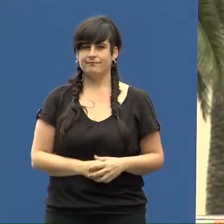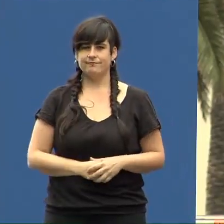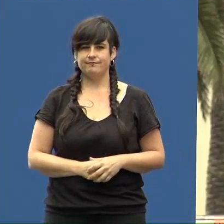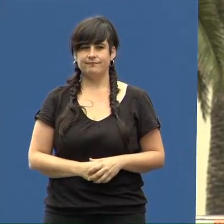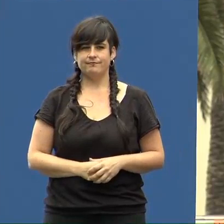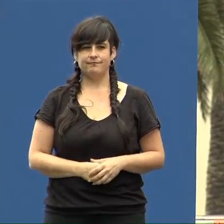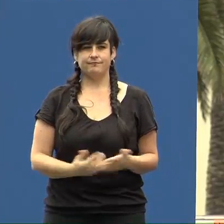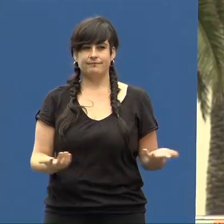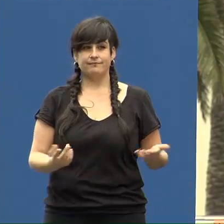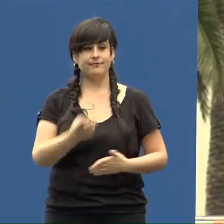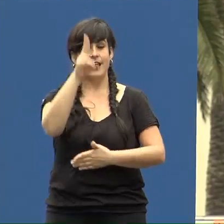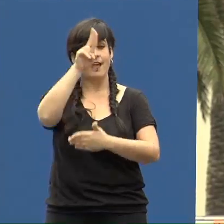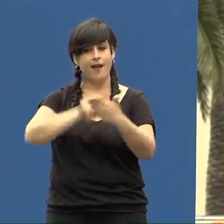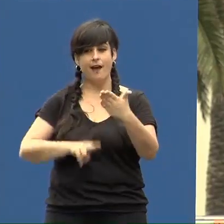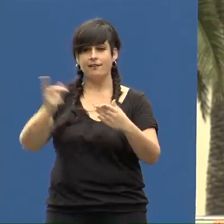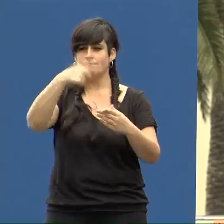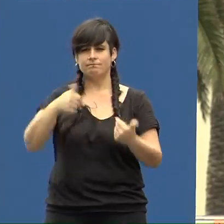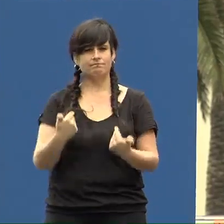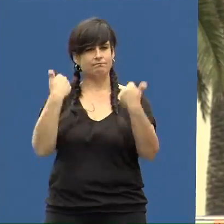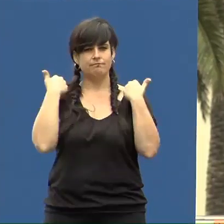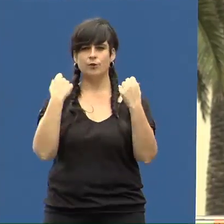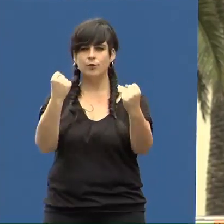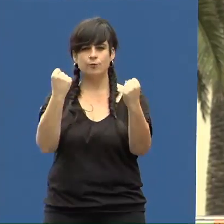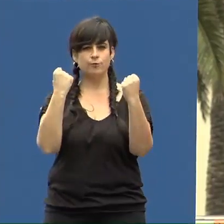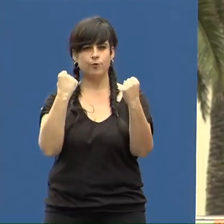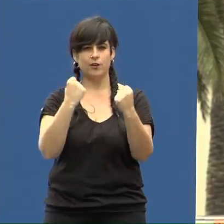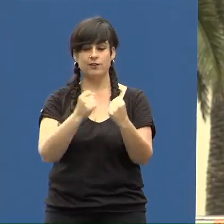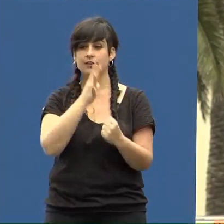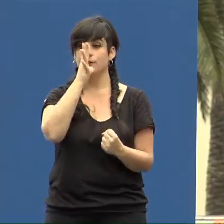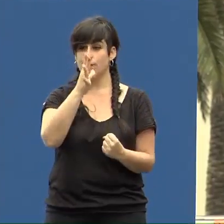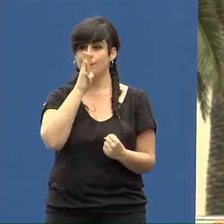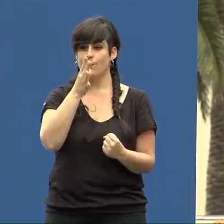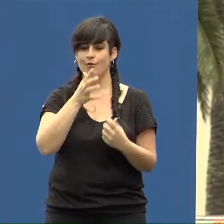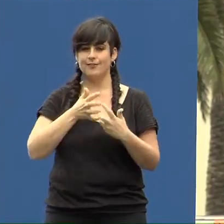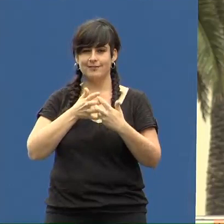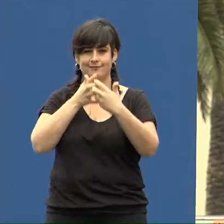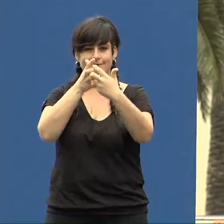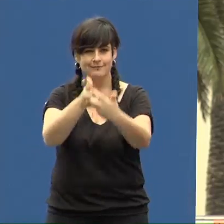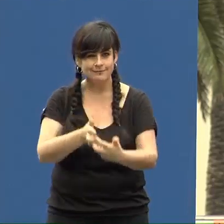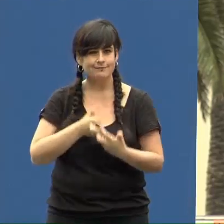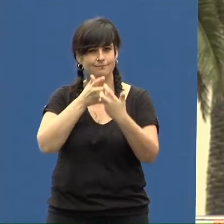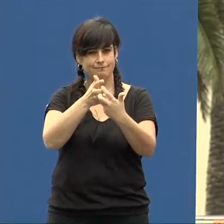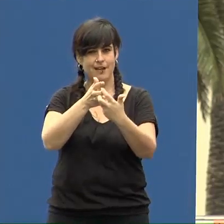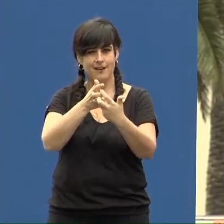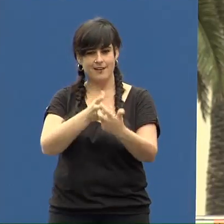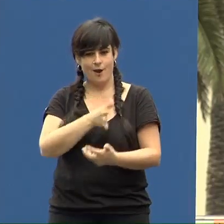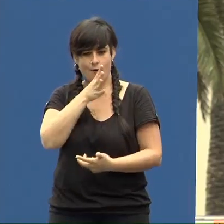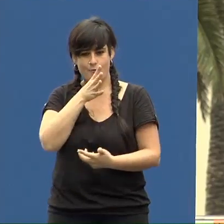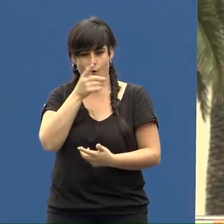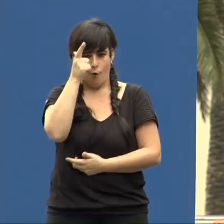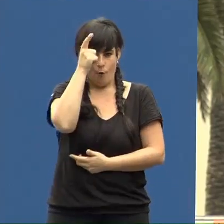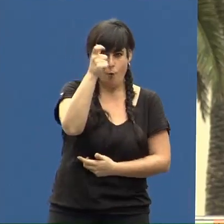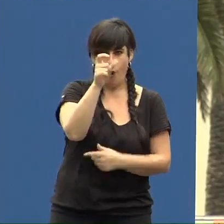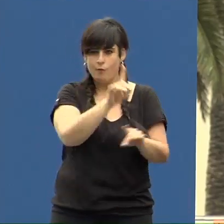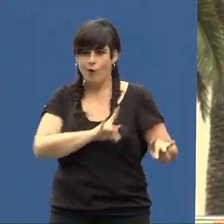Galicia, tenéis la enorme responsabilidad no solo de pelear por vuestro pueblo, por vuestra tierra, por vuestra